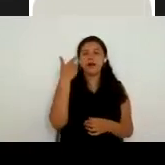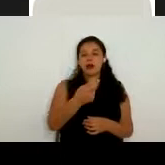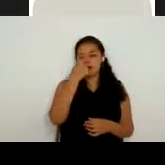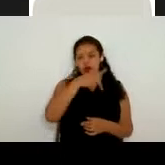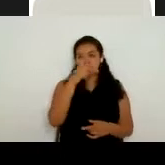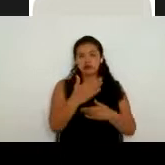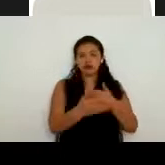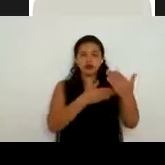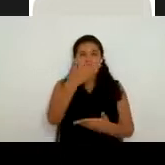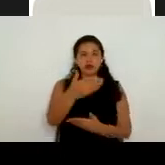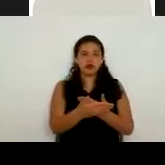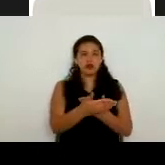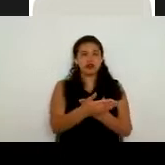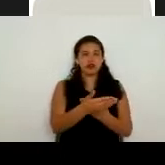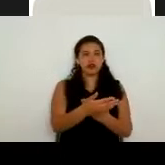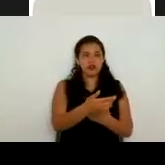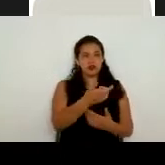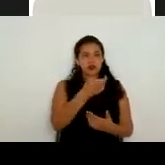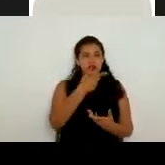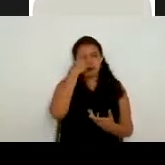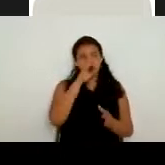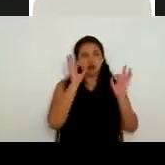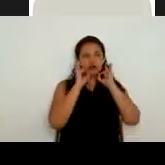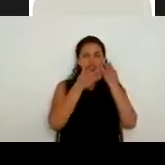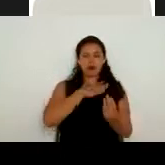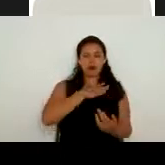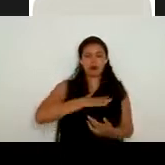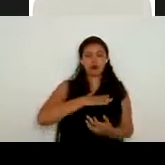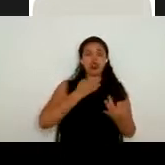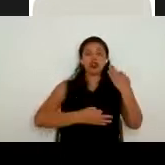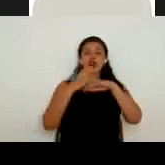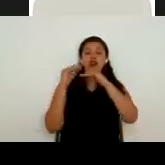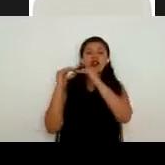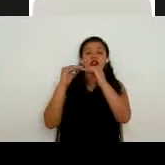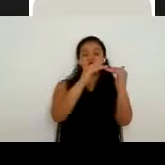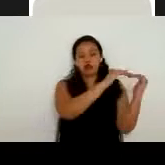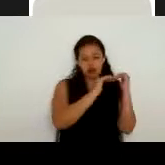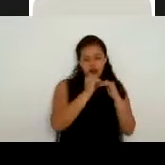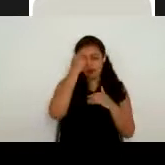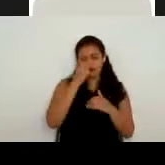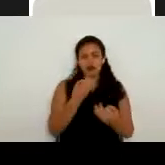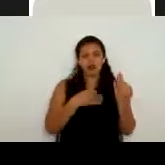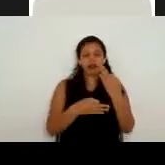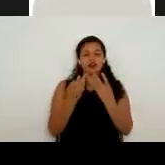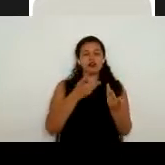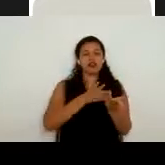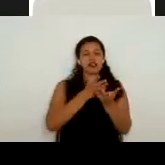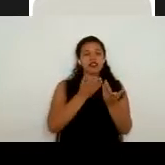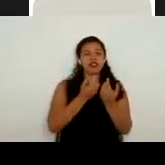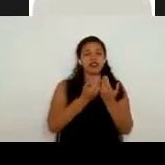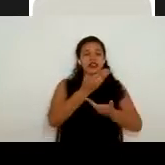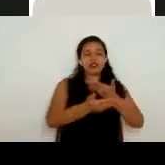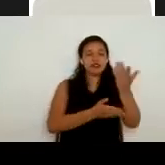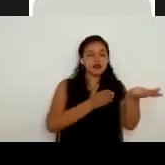recibe el usuario de una manera justa y equitativa garantizando el acceso a los servicios que la institución